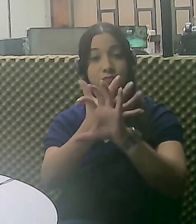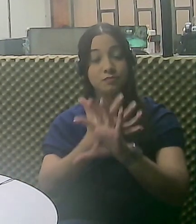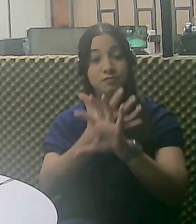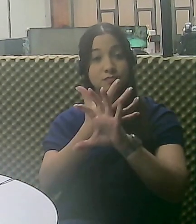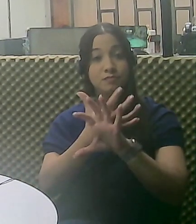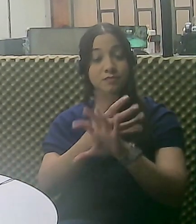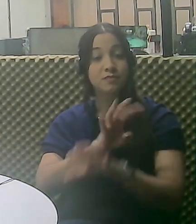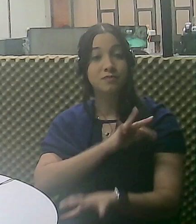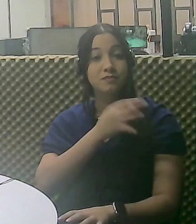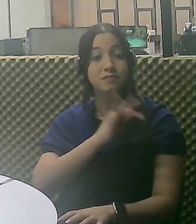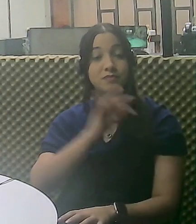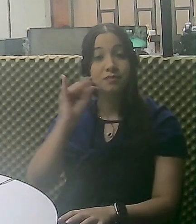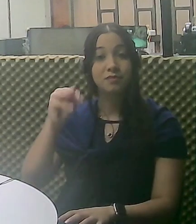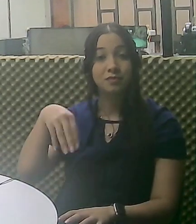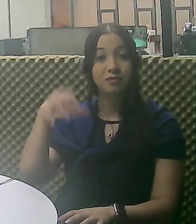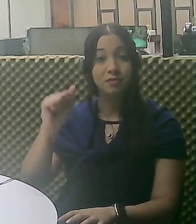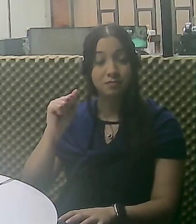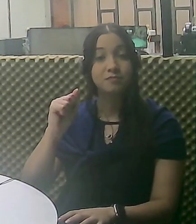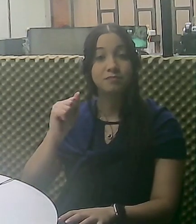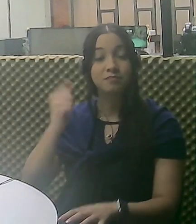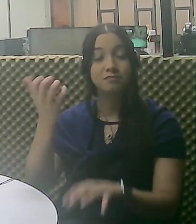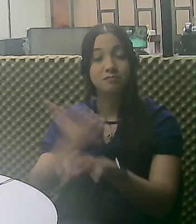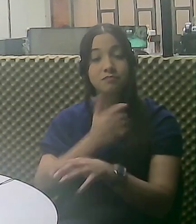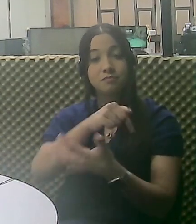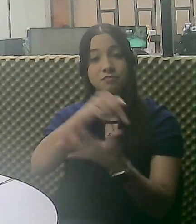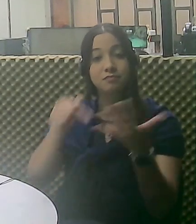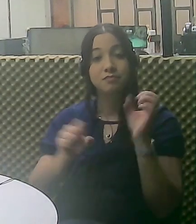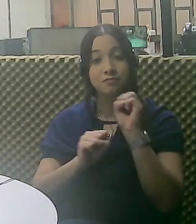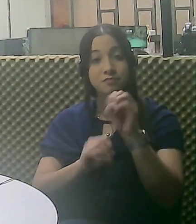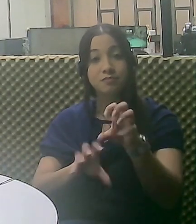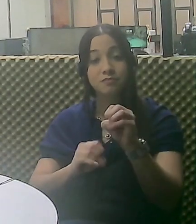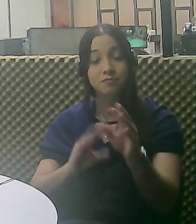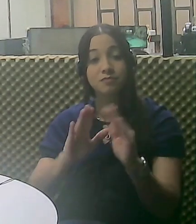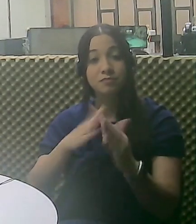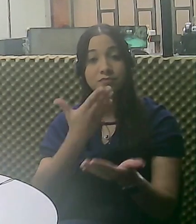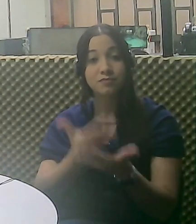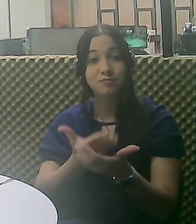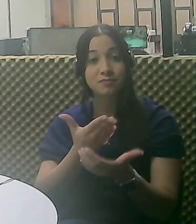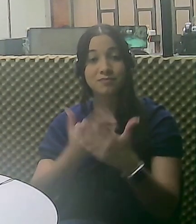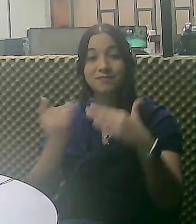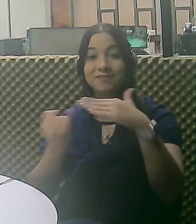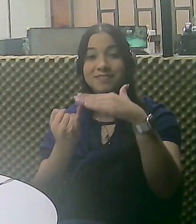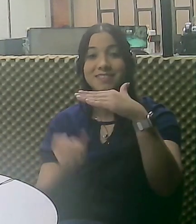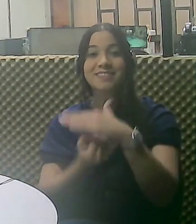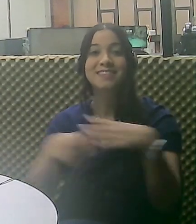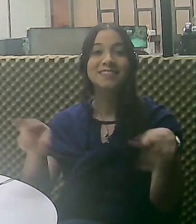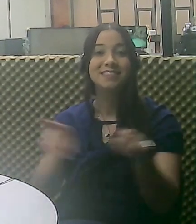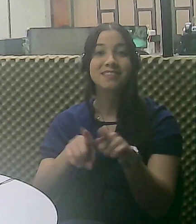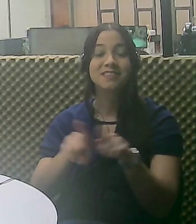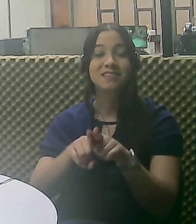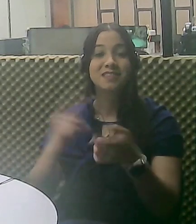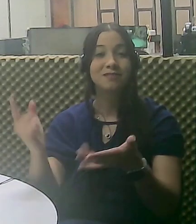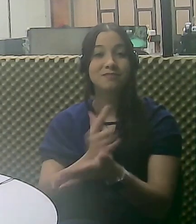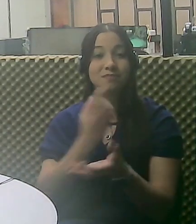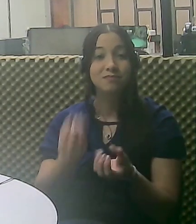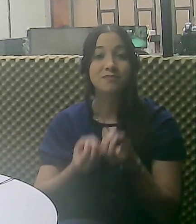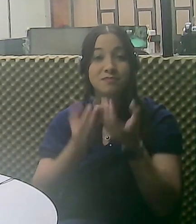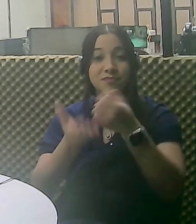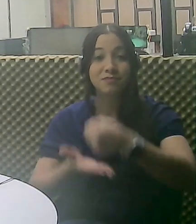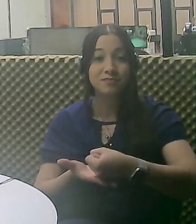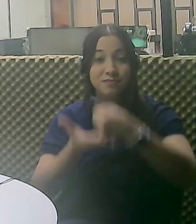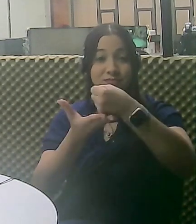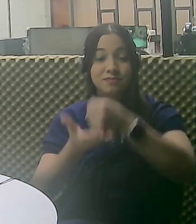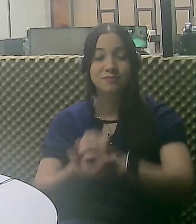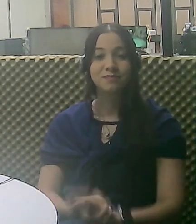pelos técnicos do IMA sobre o conteúdo que será aplicado para os estudantes. O Instituto também fornecerá livros de apoio.